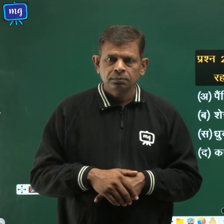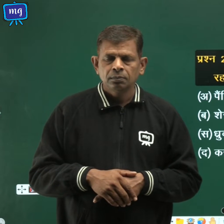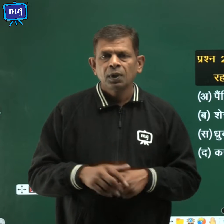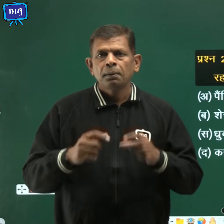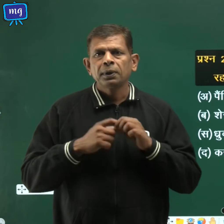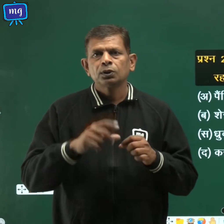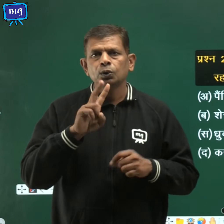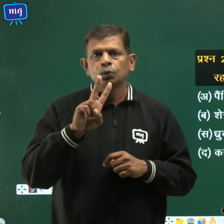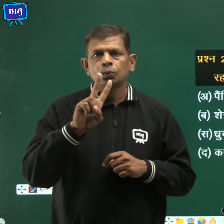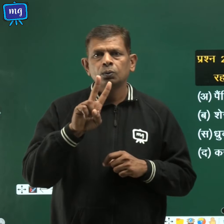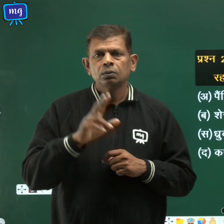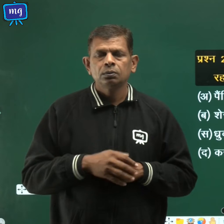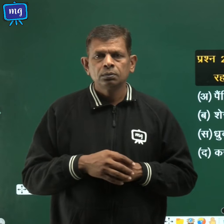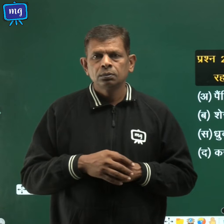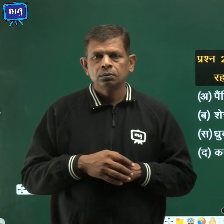प्रश्न 2,